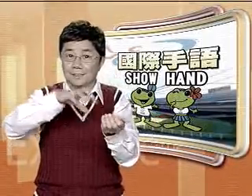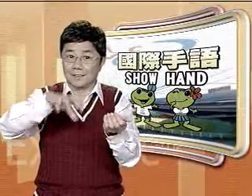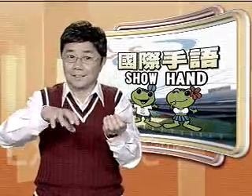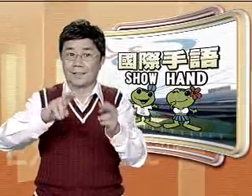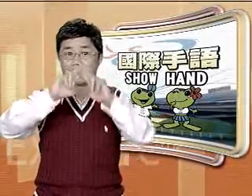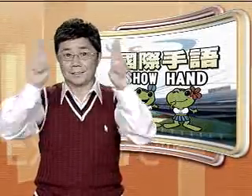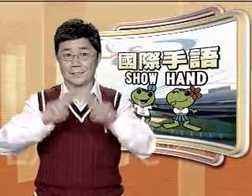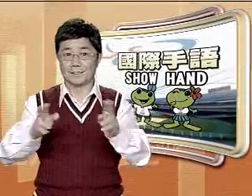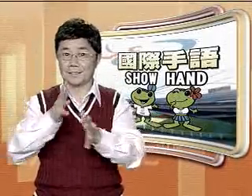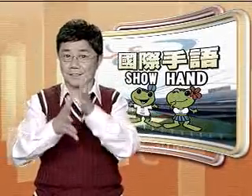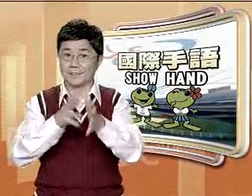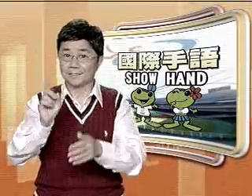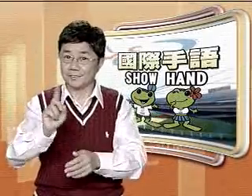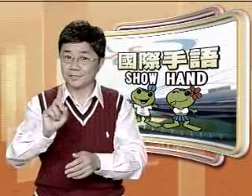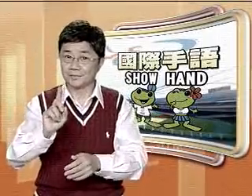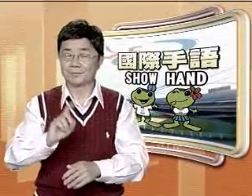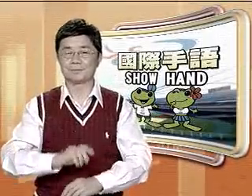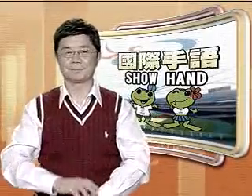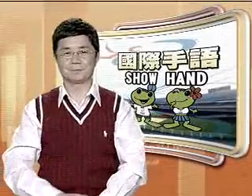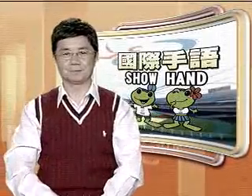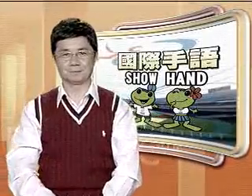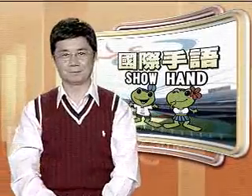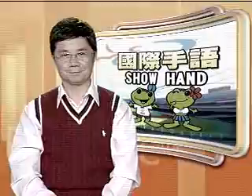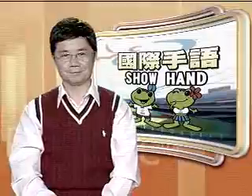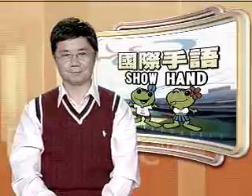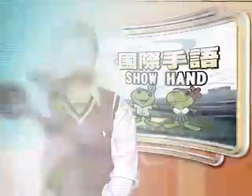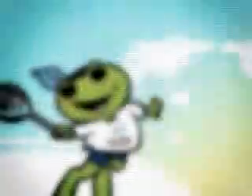际手语应该要怎么比。